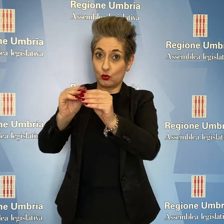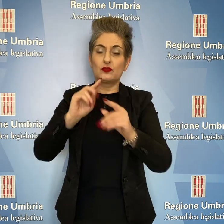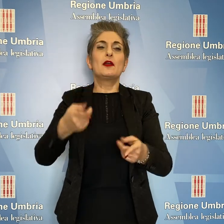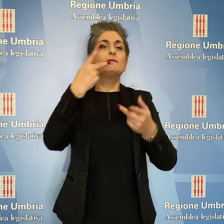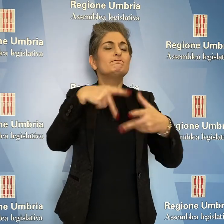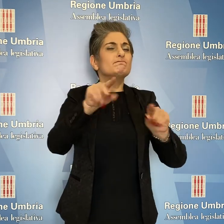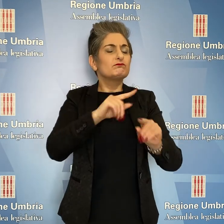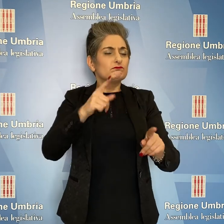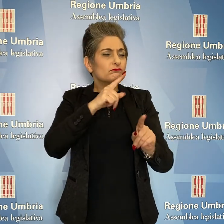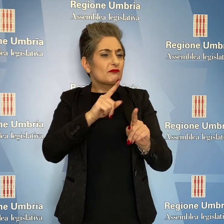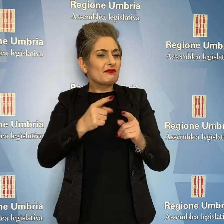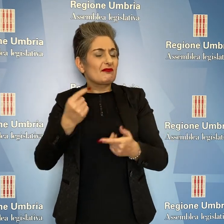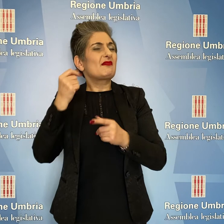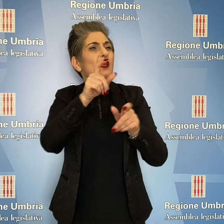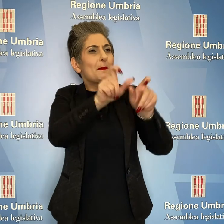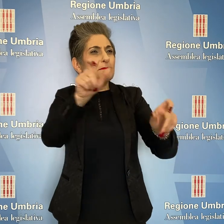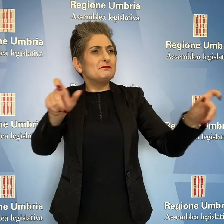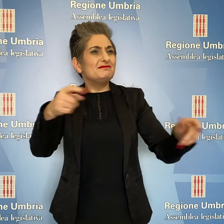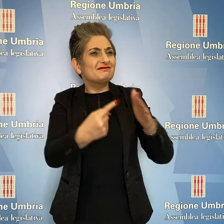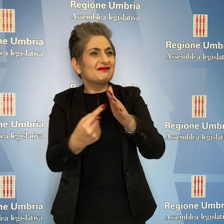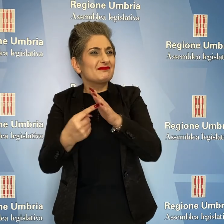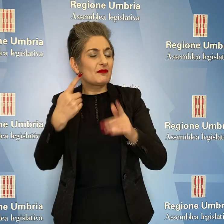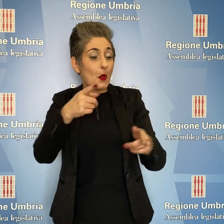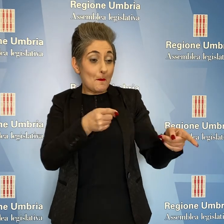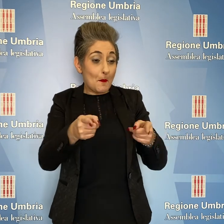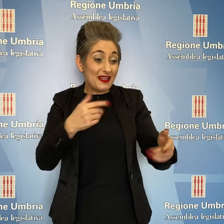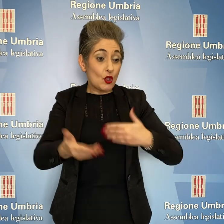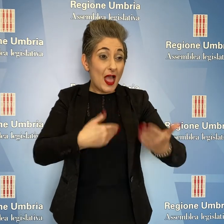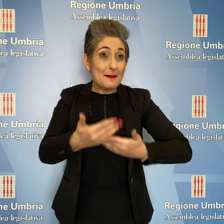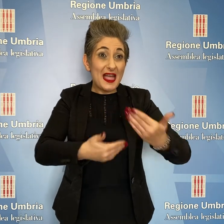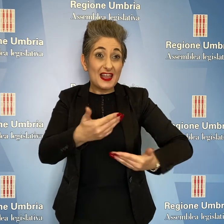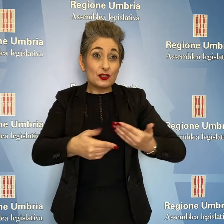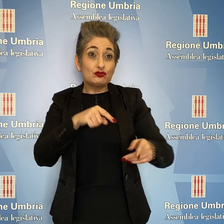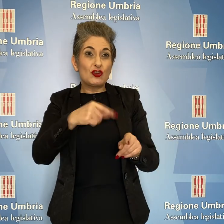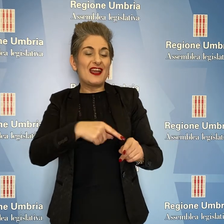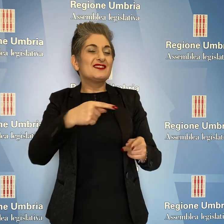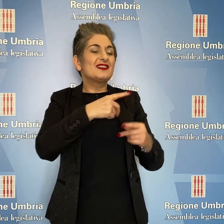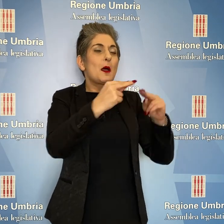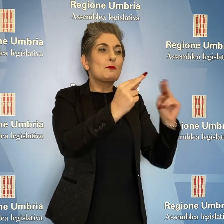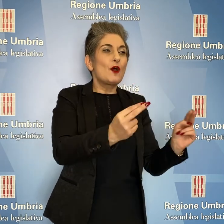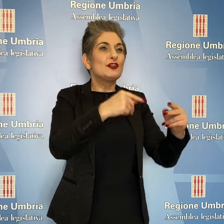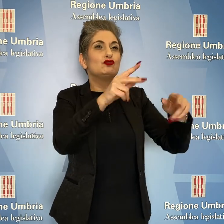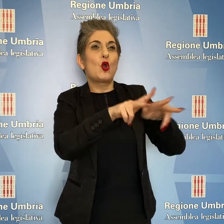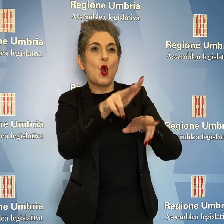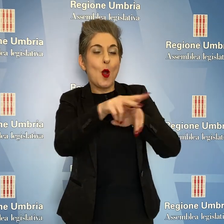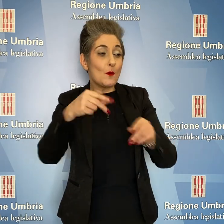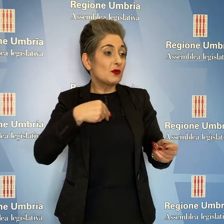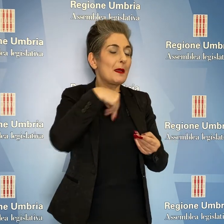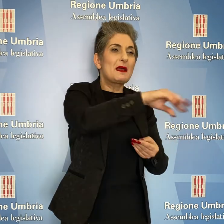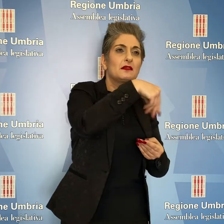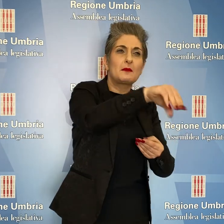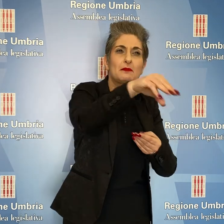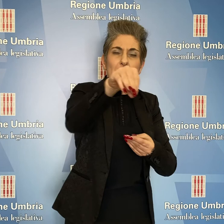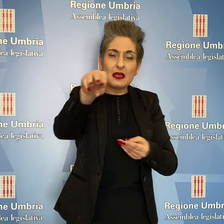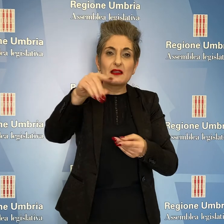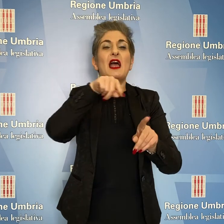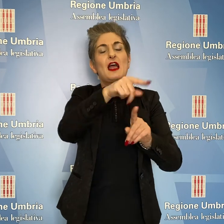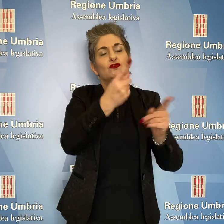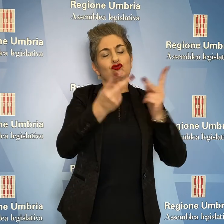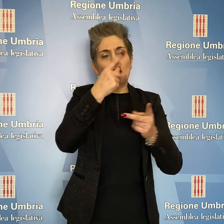a rivedere la distribuzione delle risorse umane assegnate in fase emergenziale ai comuni e alle province, concentrare le